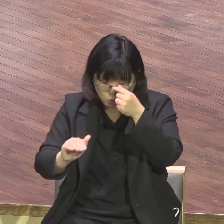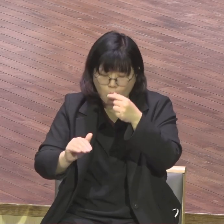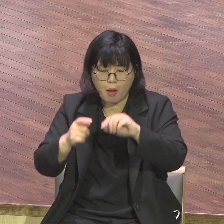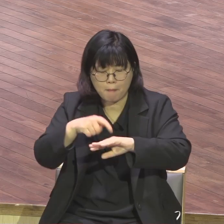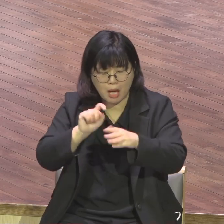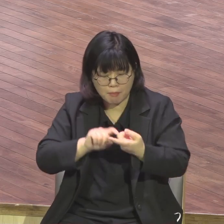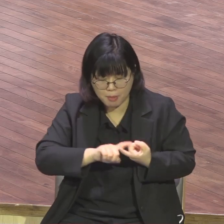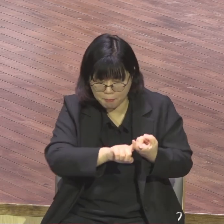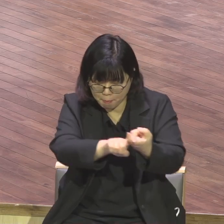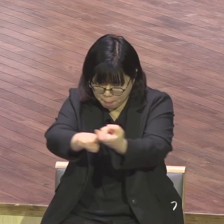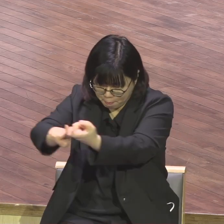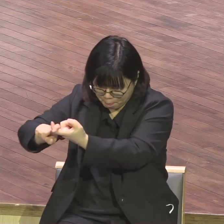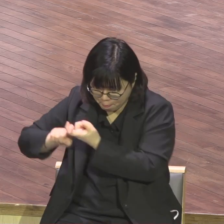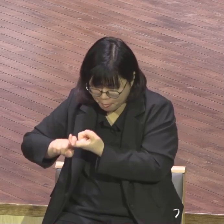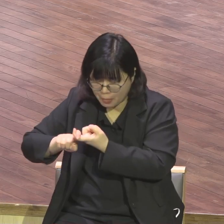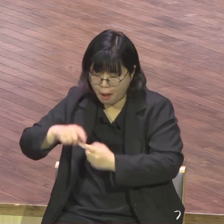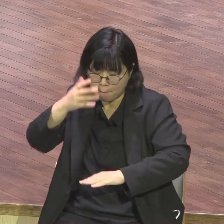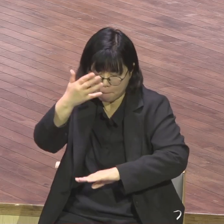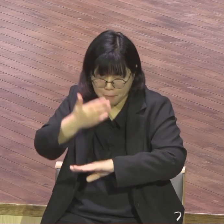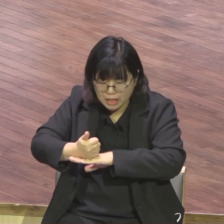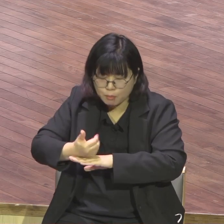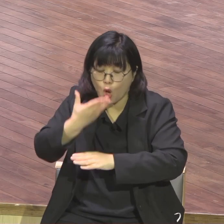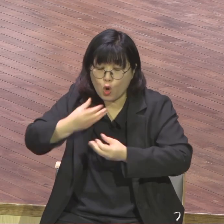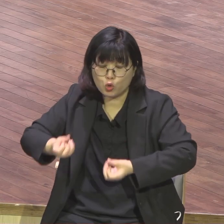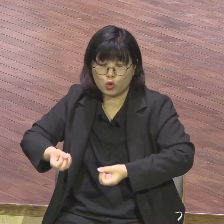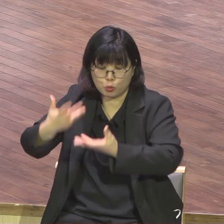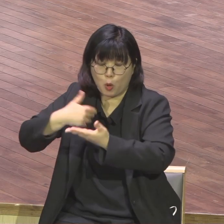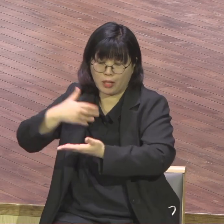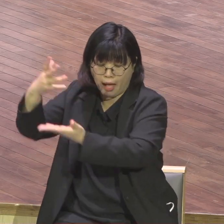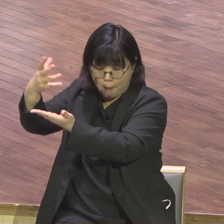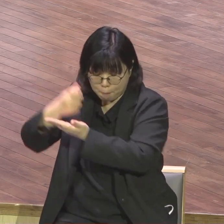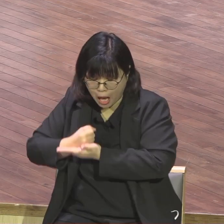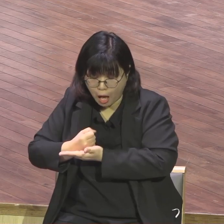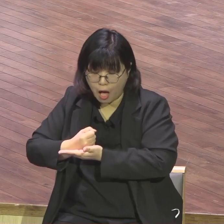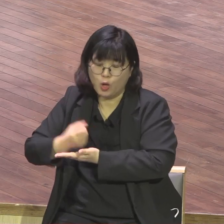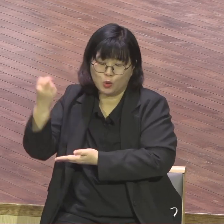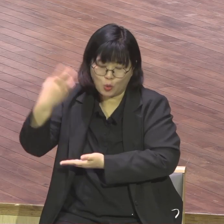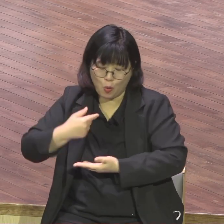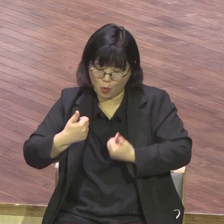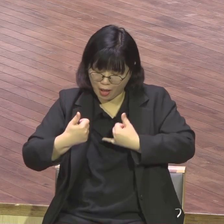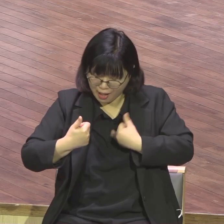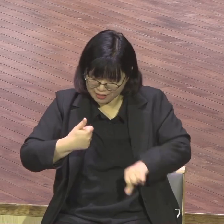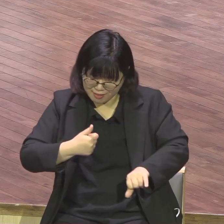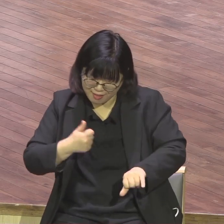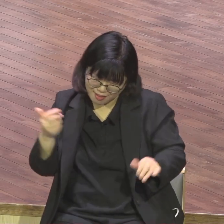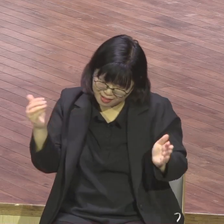이 응답을 이 마지막 때의 축복을 본인이 받을 뿐만 아니라 후손까지 받는 놀라운 역사가